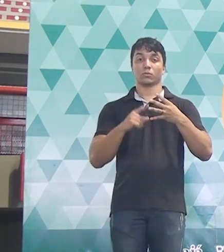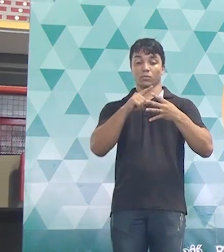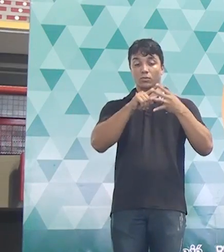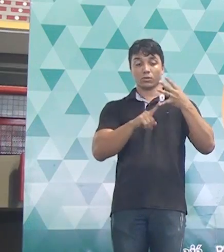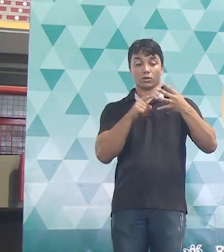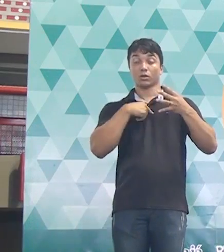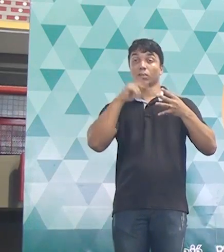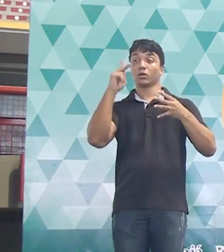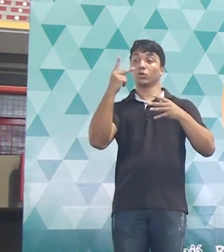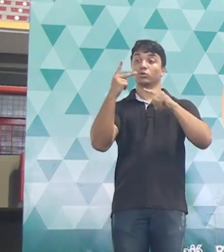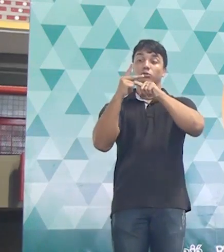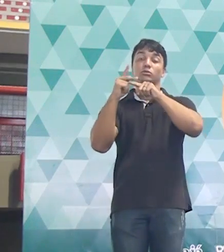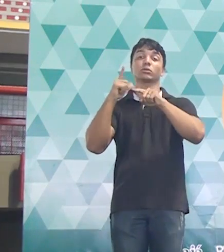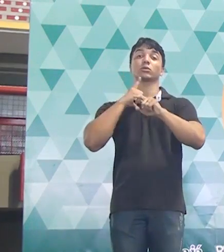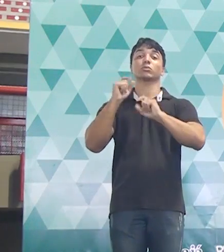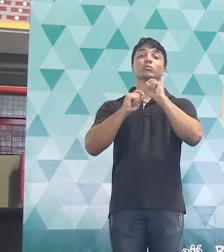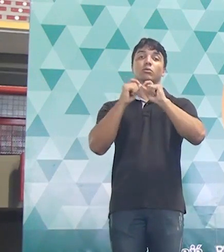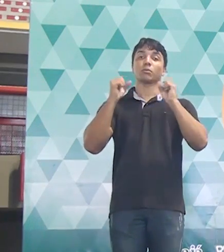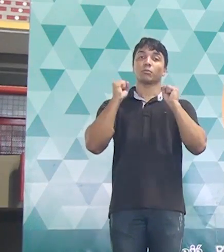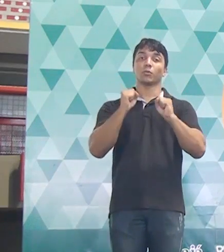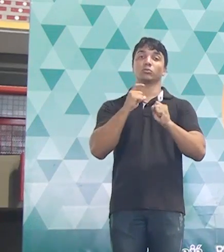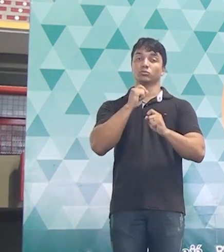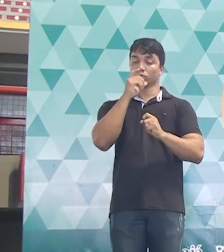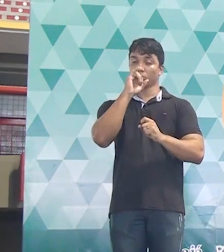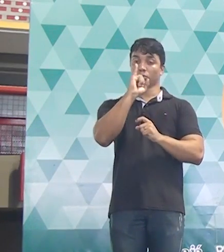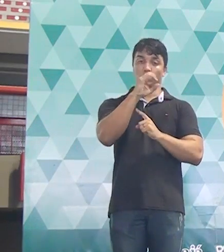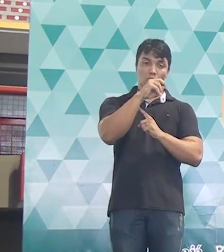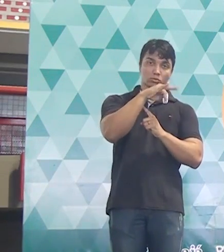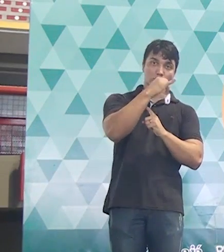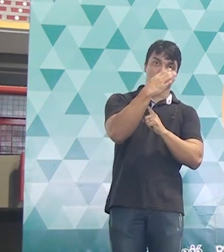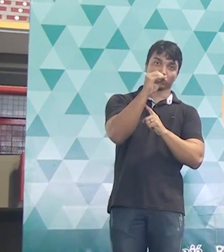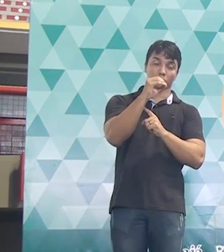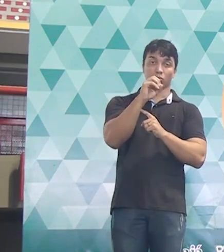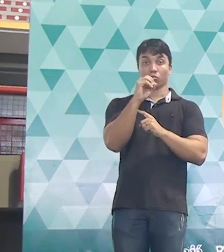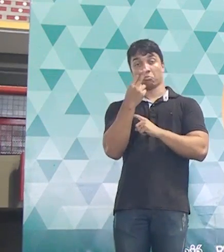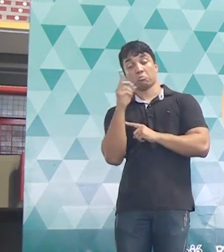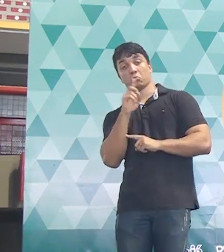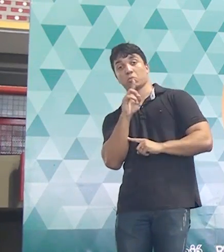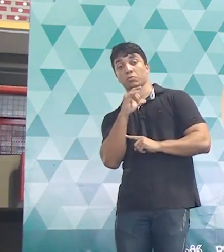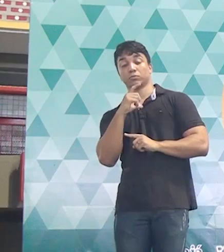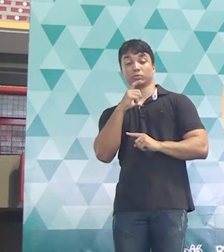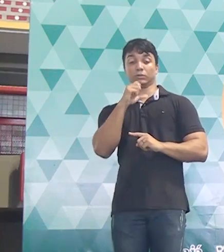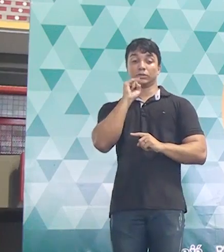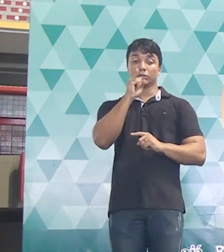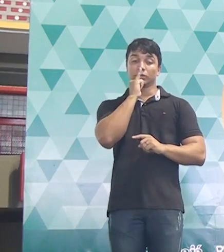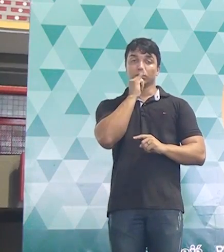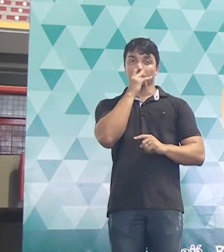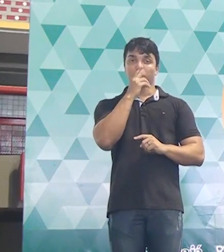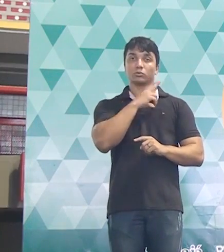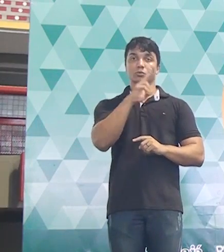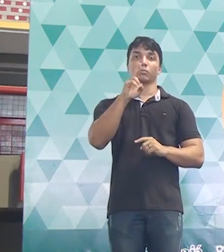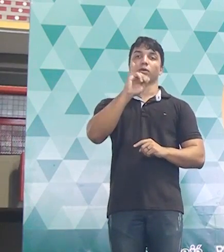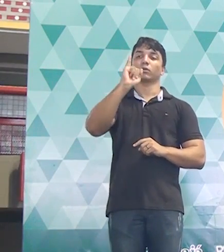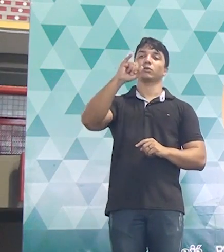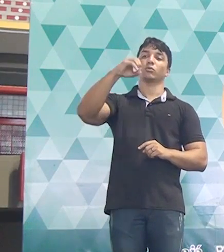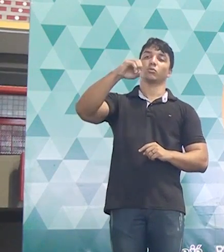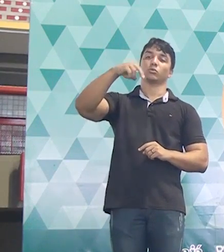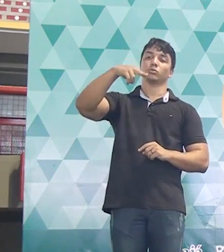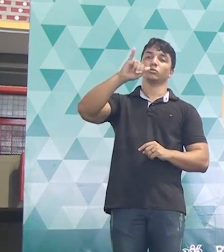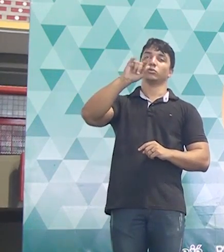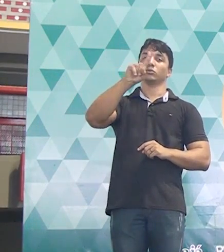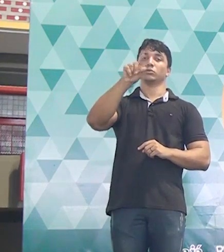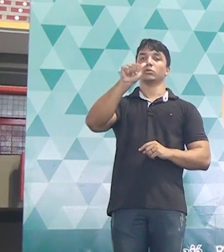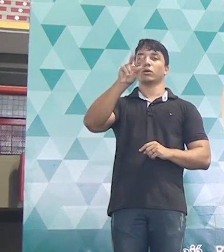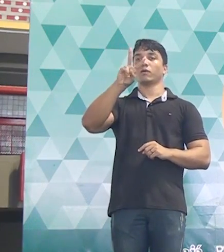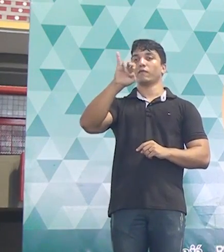Esses hidrogênios, eles podem ionizar ou não. Aqueles que podem ionizar são chamados ionizáveis.